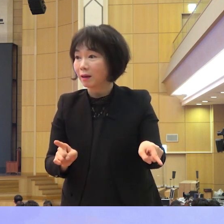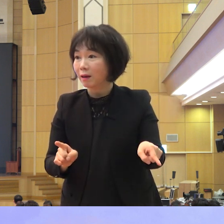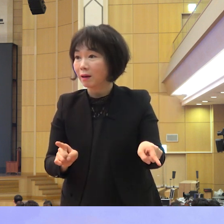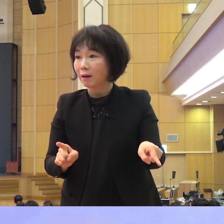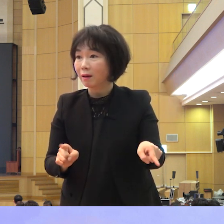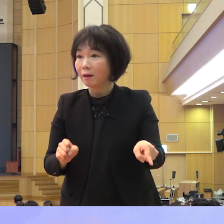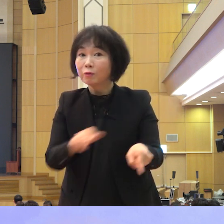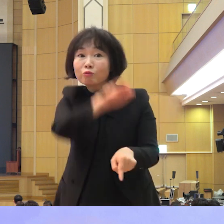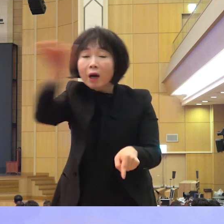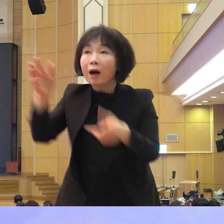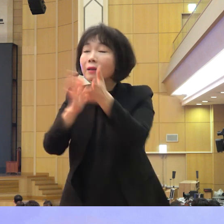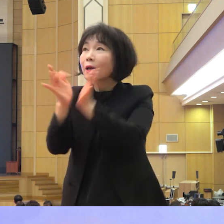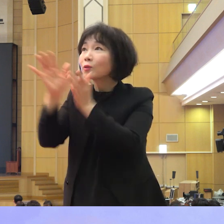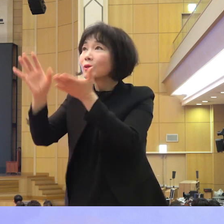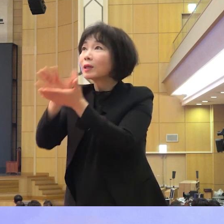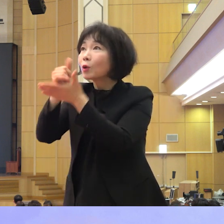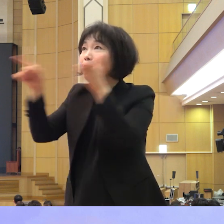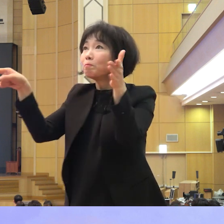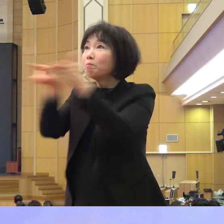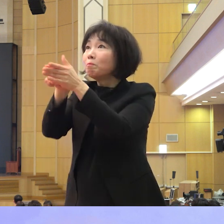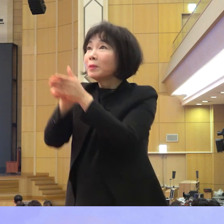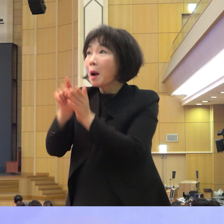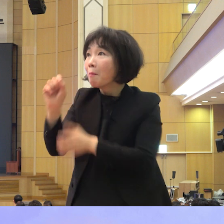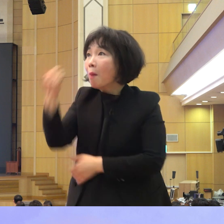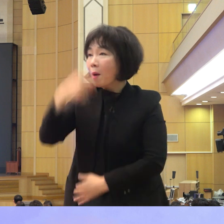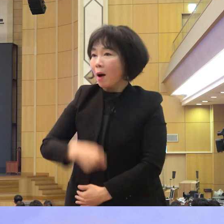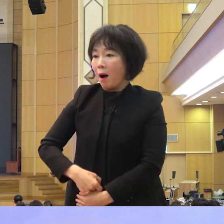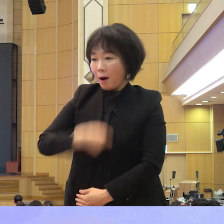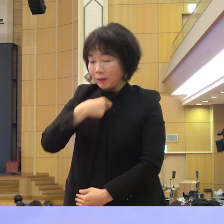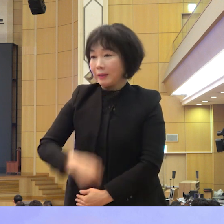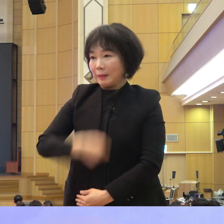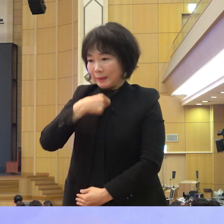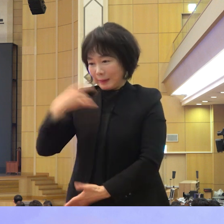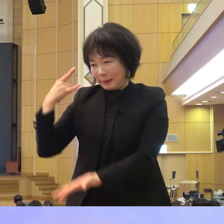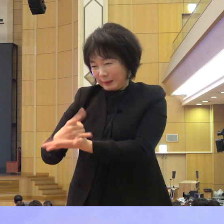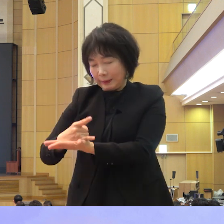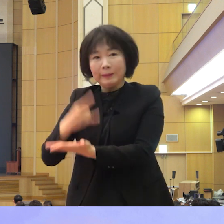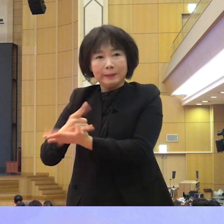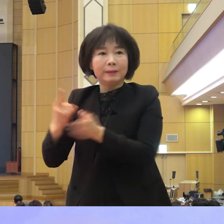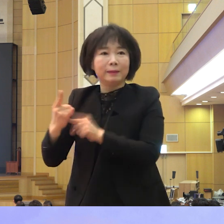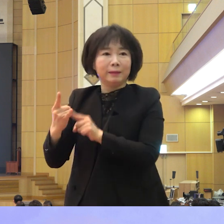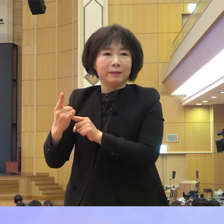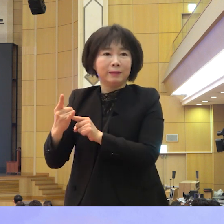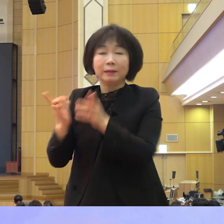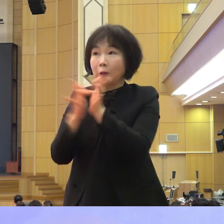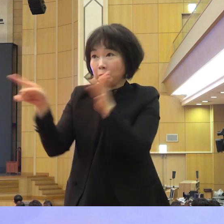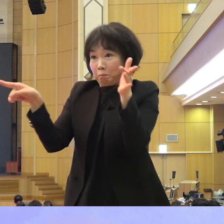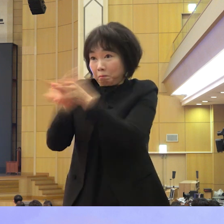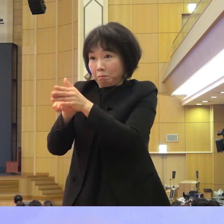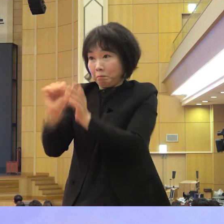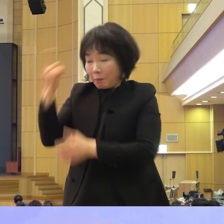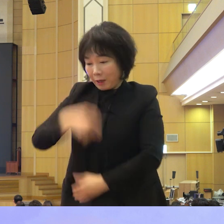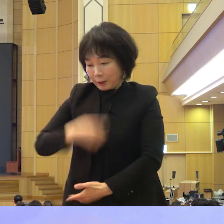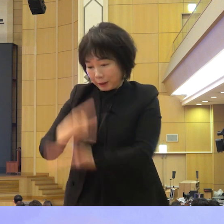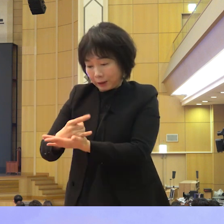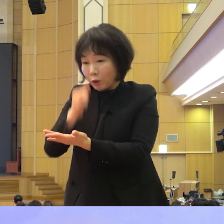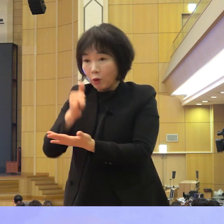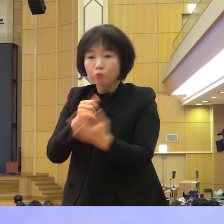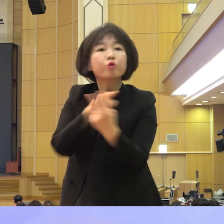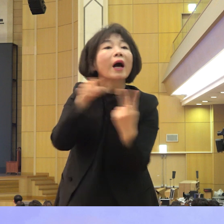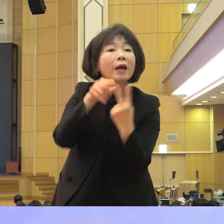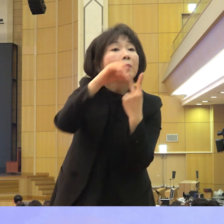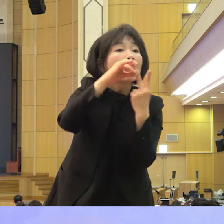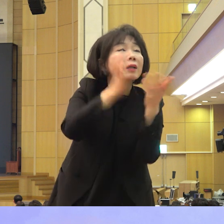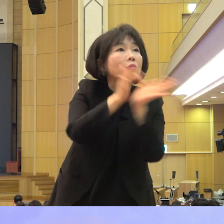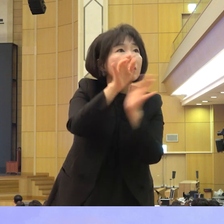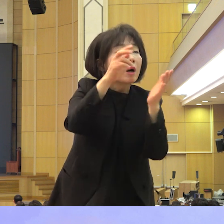예수 그리스도를 믿음으로 말미암는 의. 그래서 믿음으로 말미암는 의가 있고 모세의 율법의